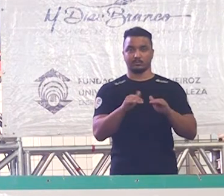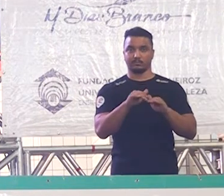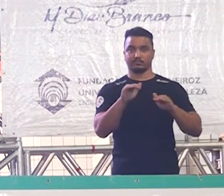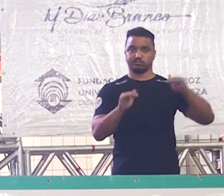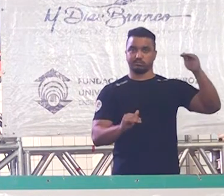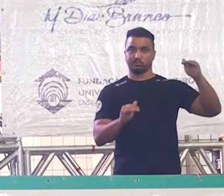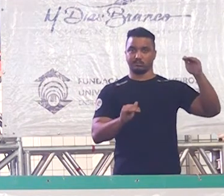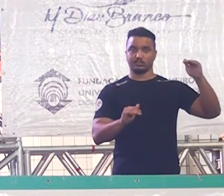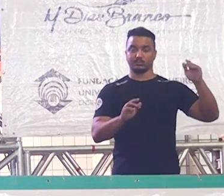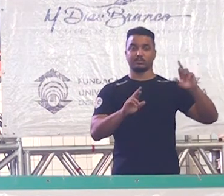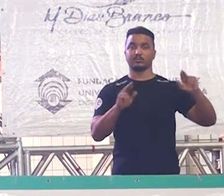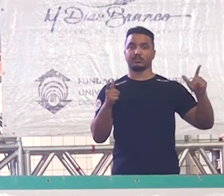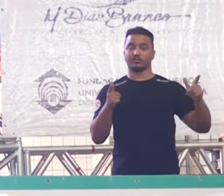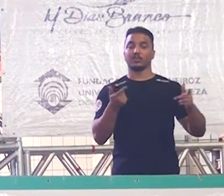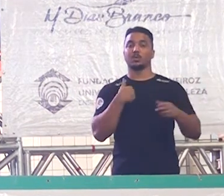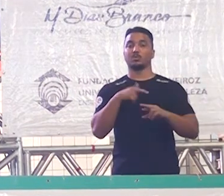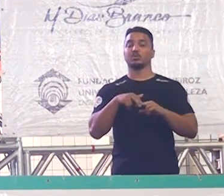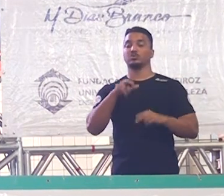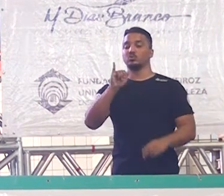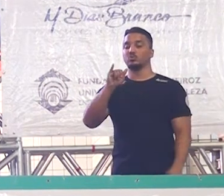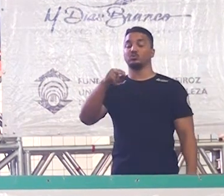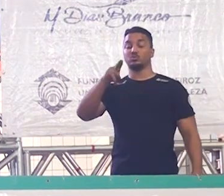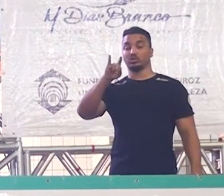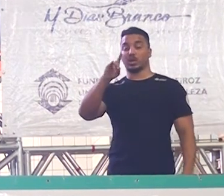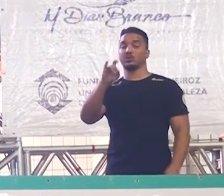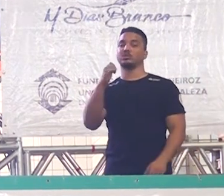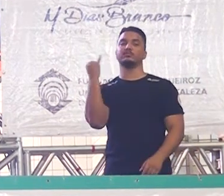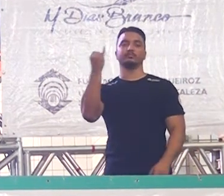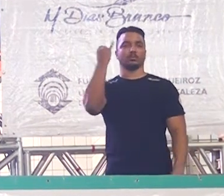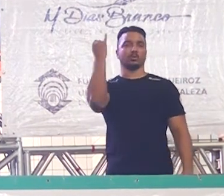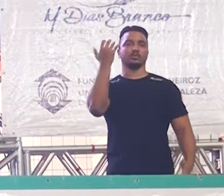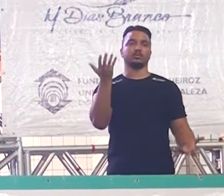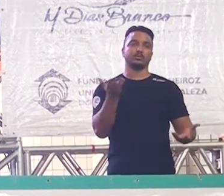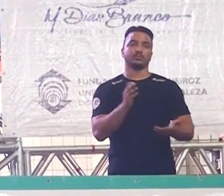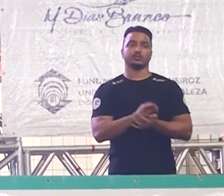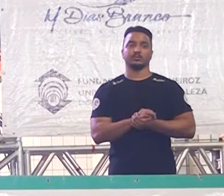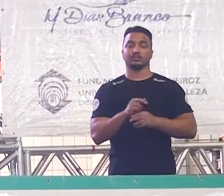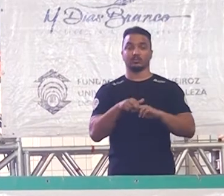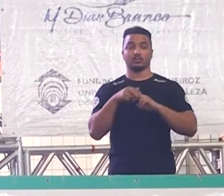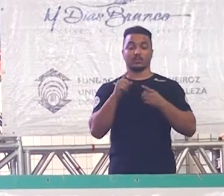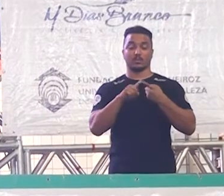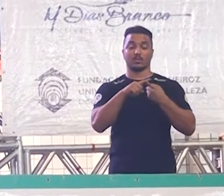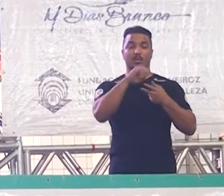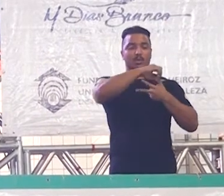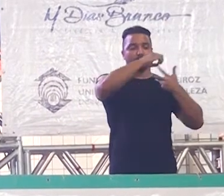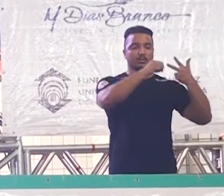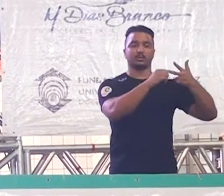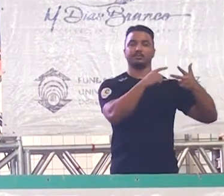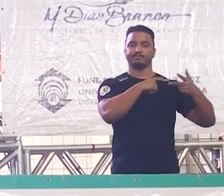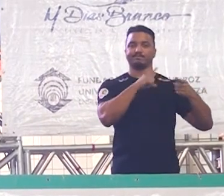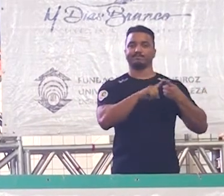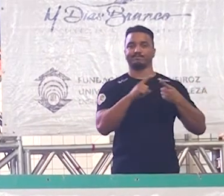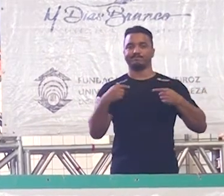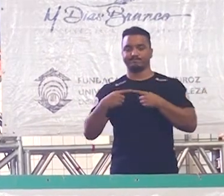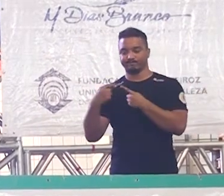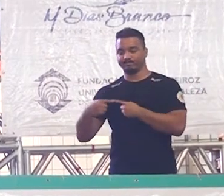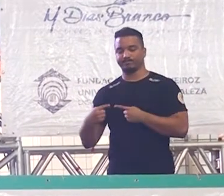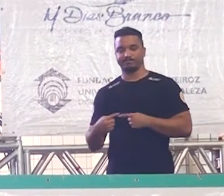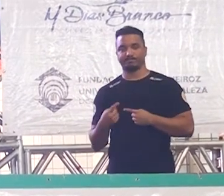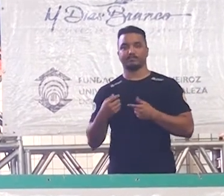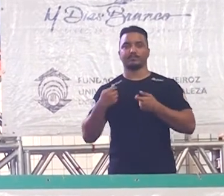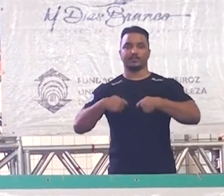Lógico que não. Então a unidade tem importância com relação a isso. E o Enem cobra muito essa coerência de unidades.